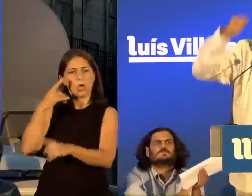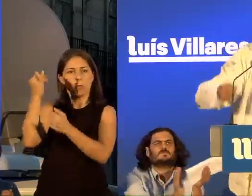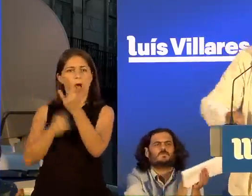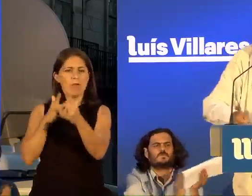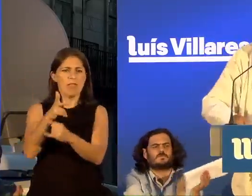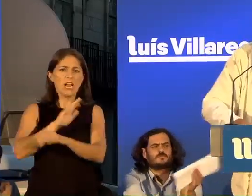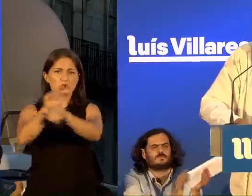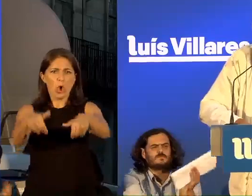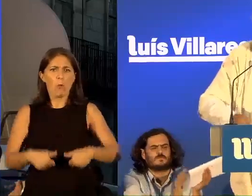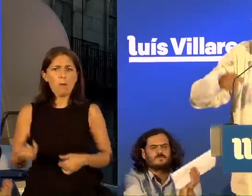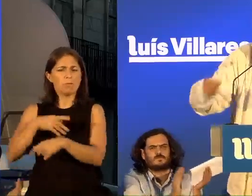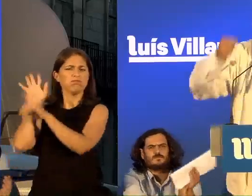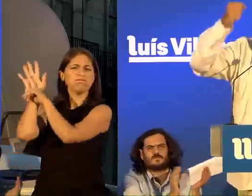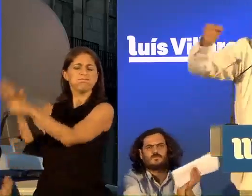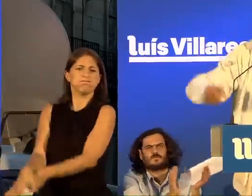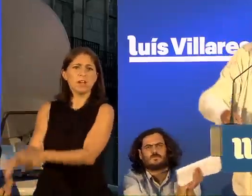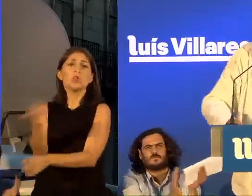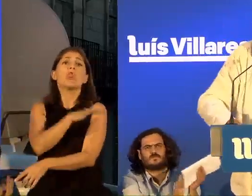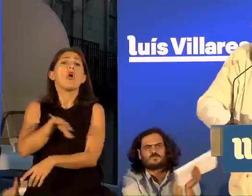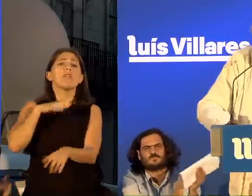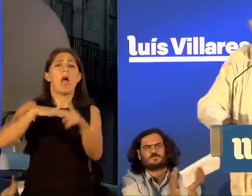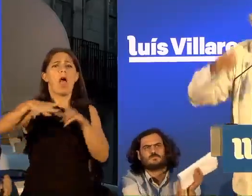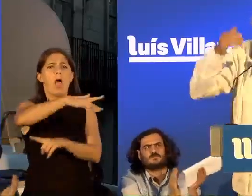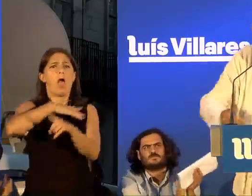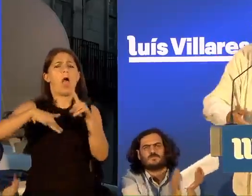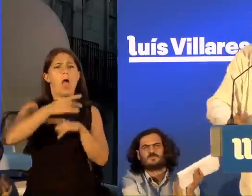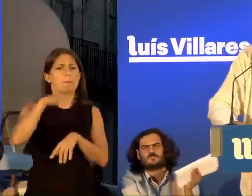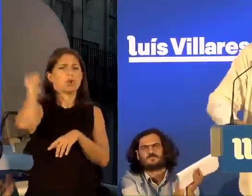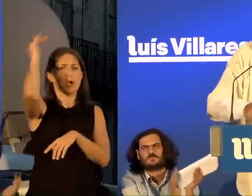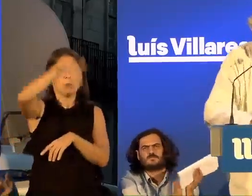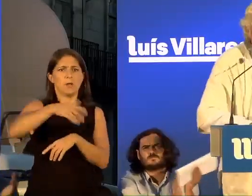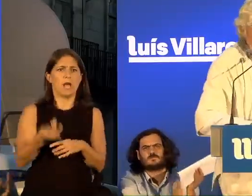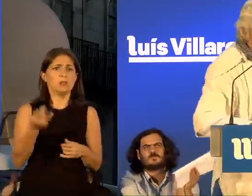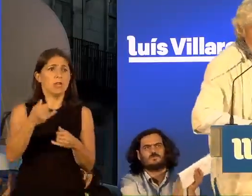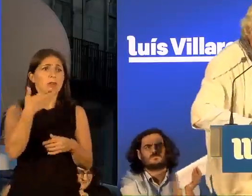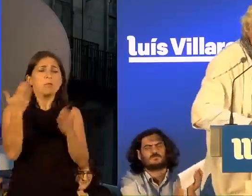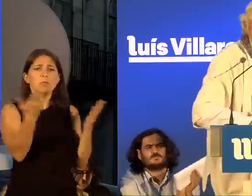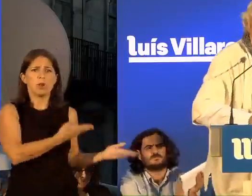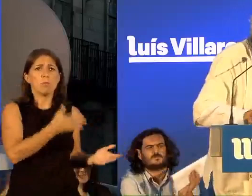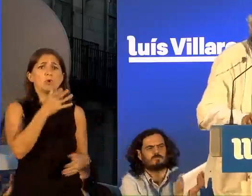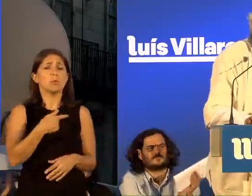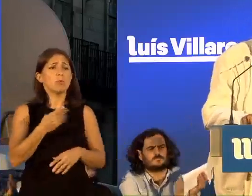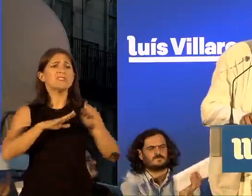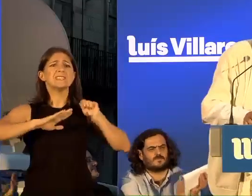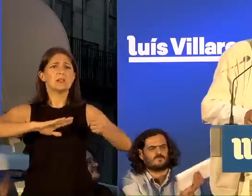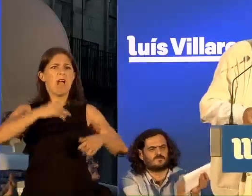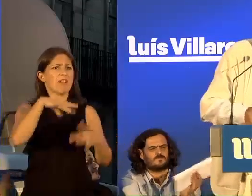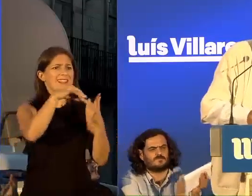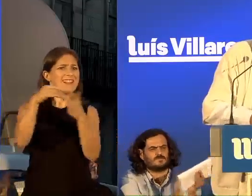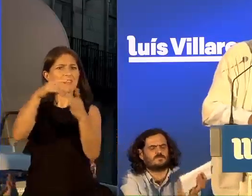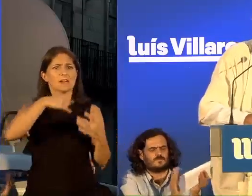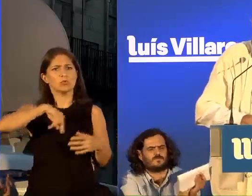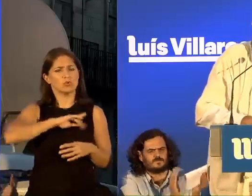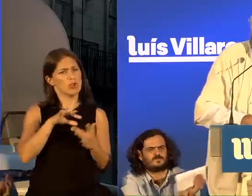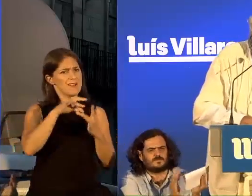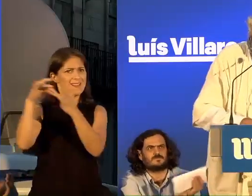debido nun marco republicano, que ese é o norte que nos ten que guiar a todas. Esta é unha etapa e para eso Luís Villares é o líder desta